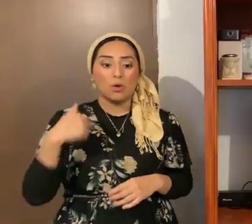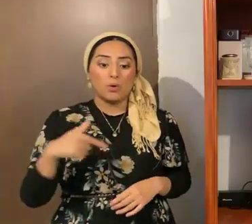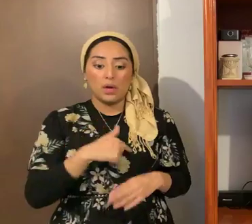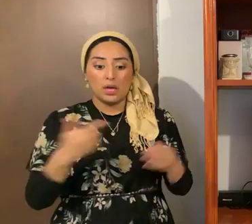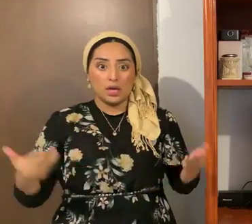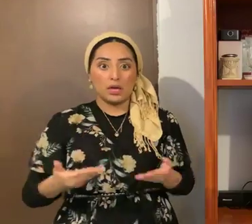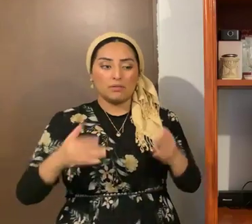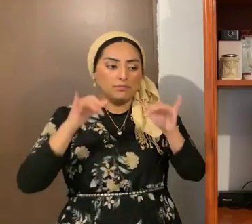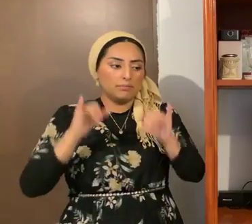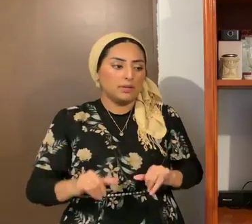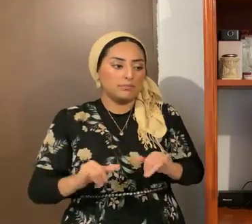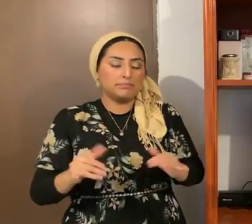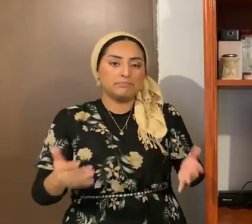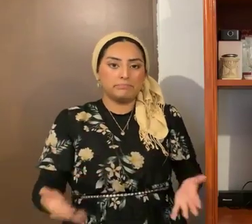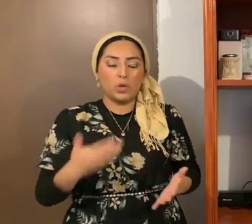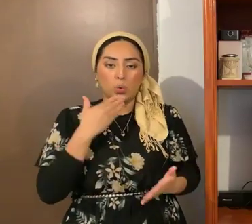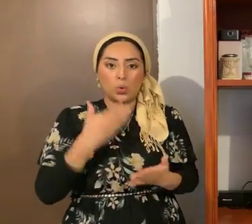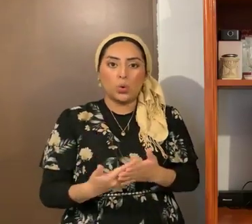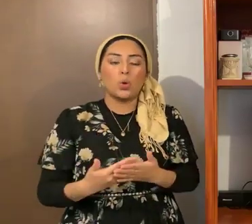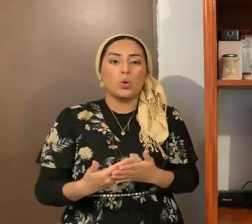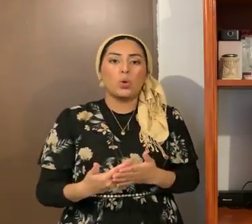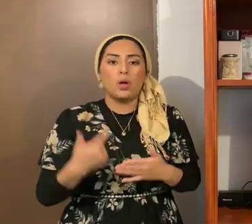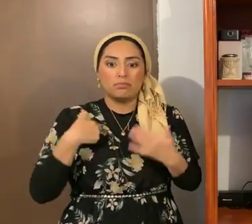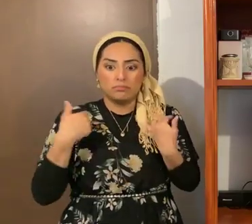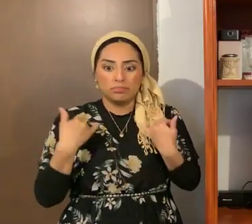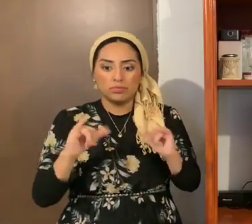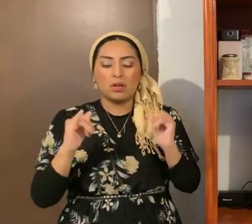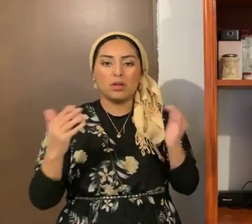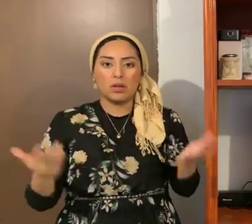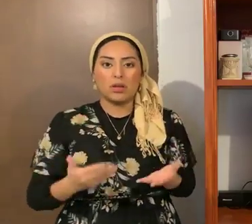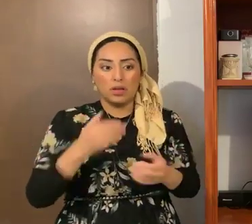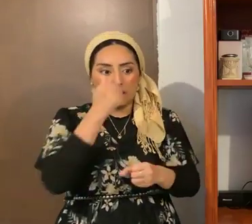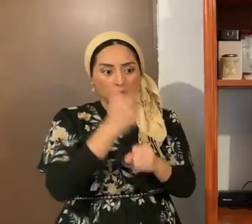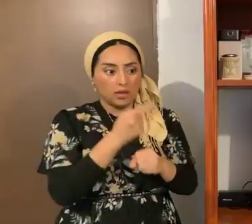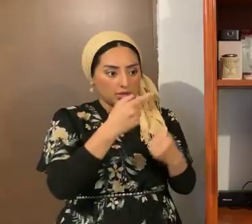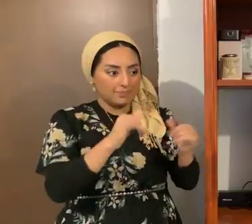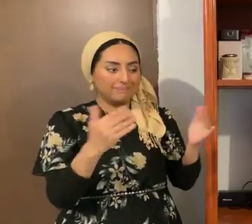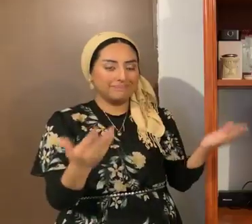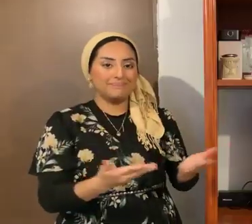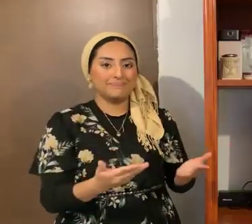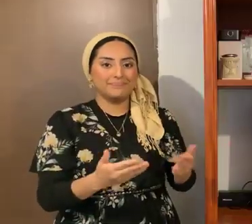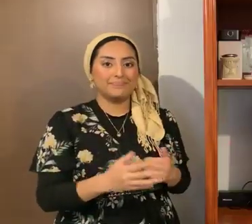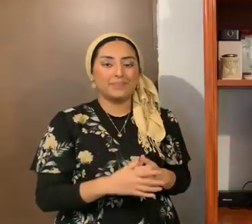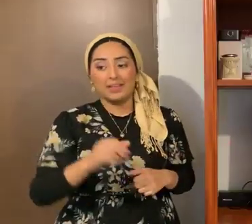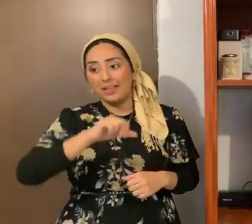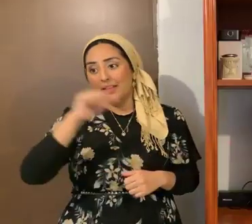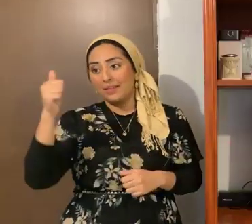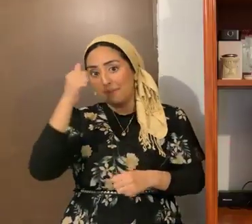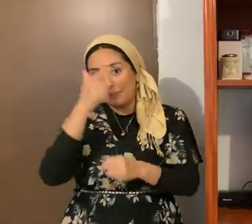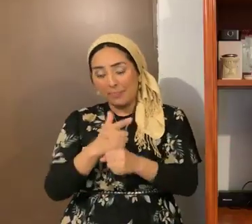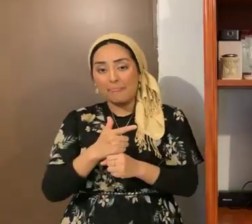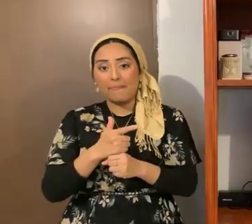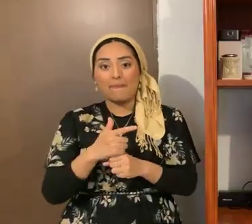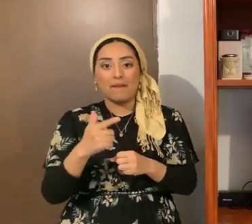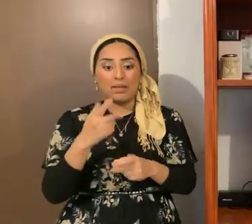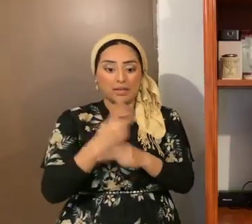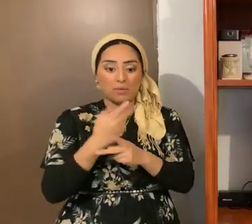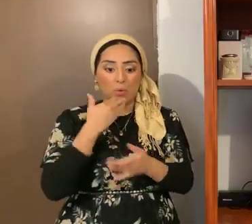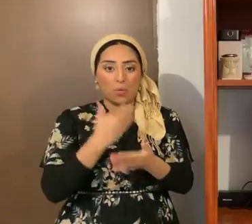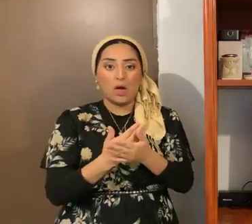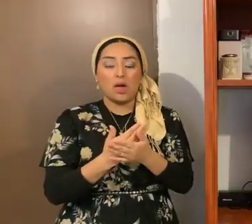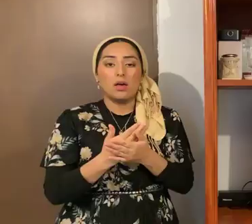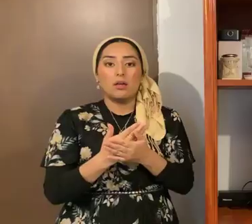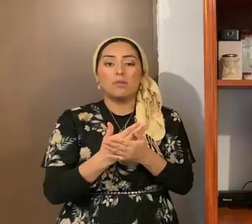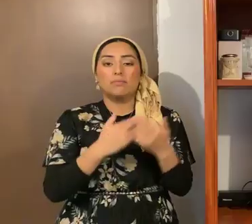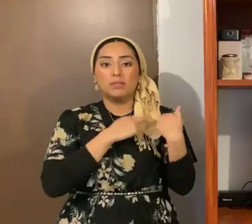estamos y ya. Yo todavía estoy acá, el AC todavía está acá, otros Ajim que cumplen bien con su ministerio están